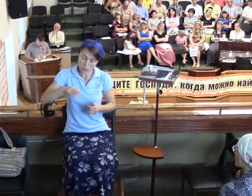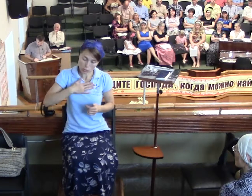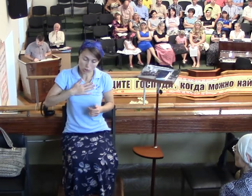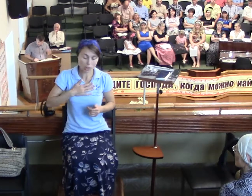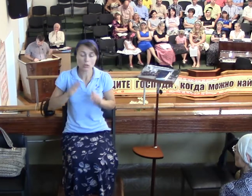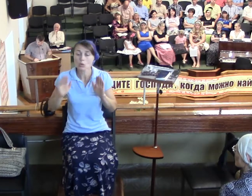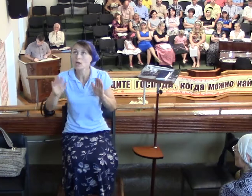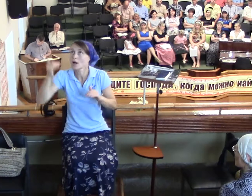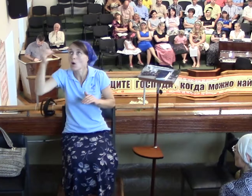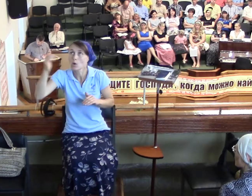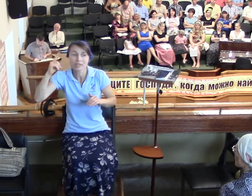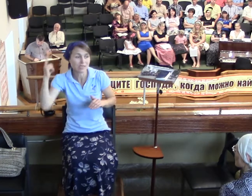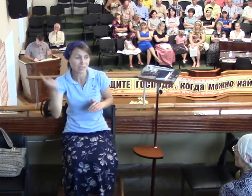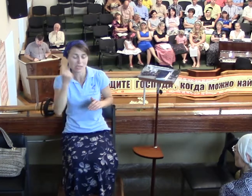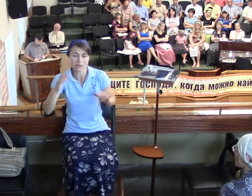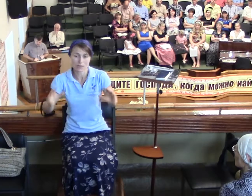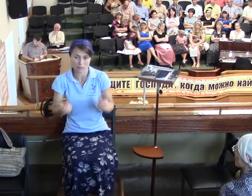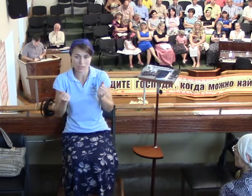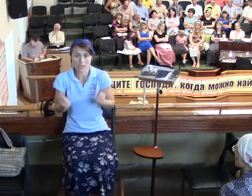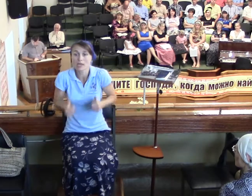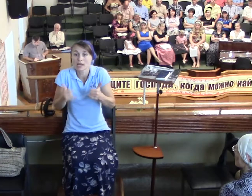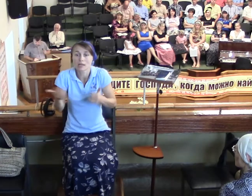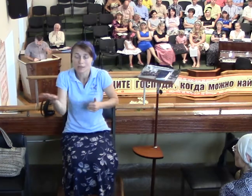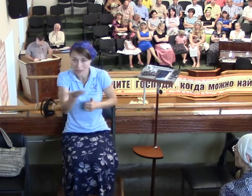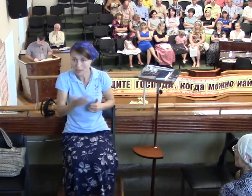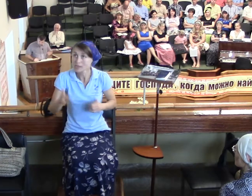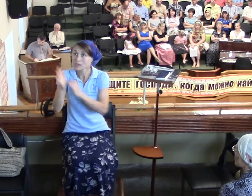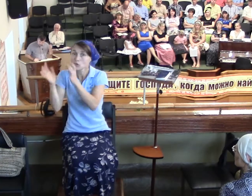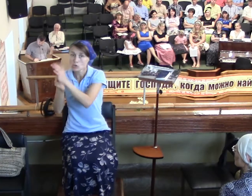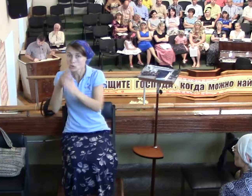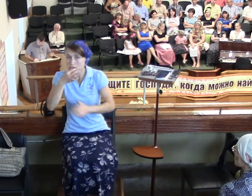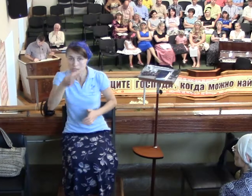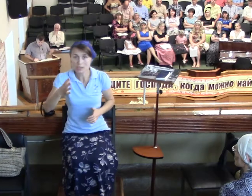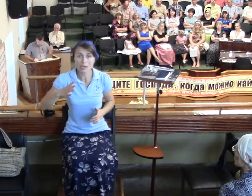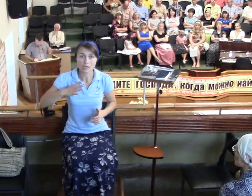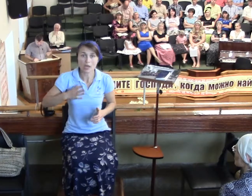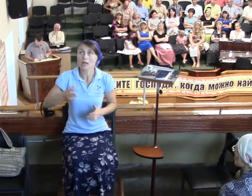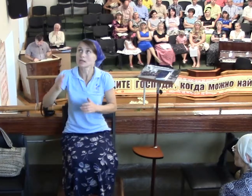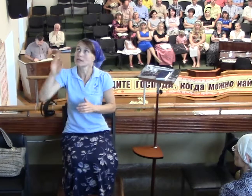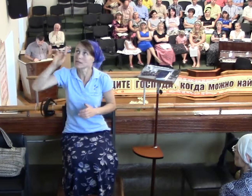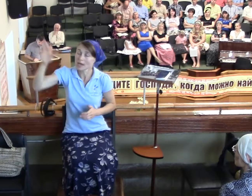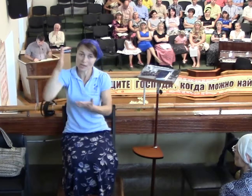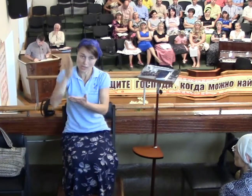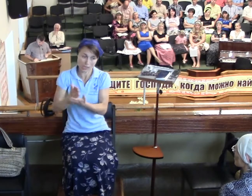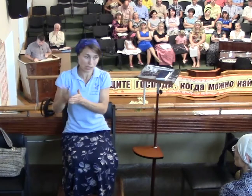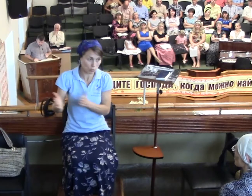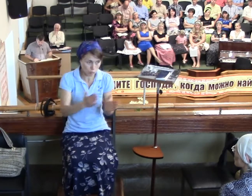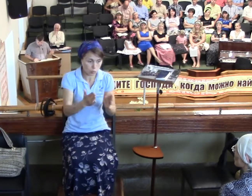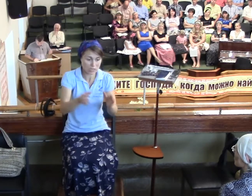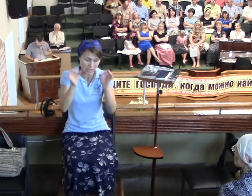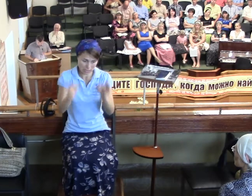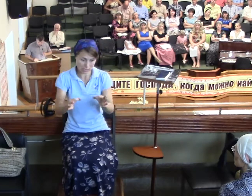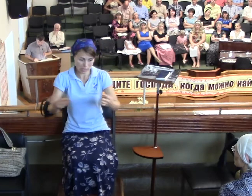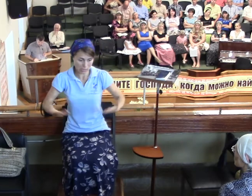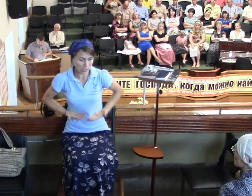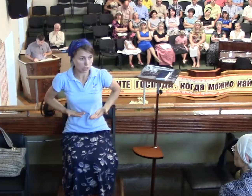единственным спасением. Иоанна 14 глава 6 стих. «Иисус сказал ему: Я есть путь и и истина, и жизнь.